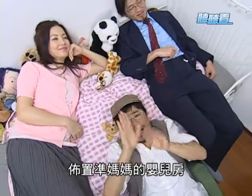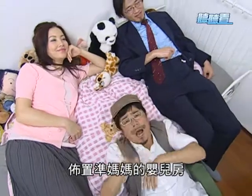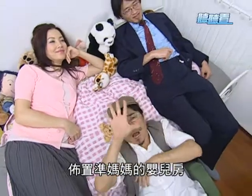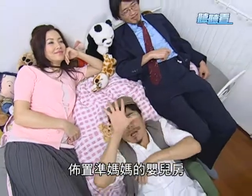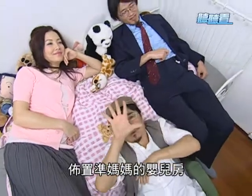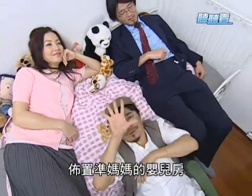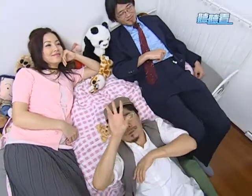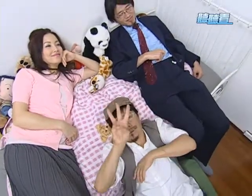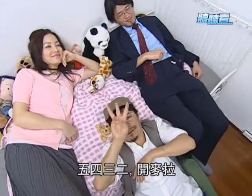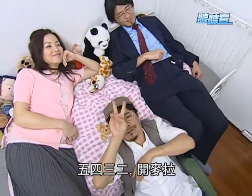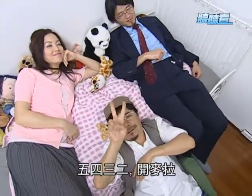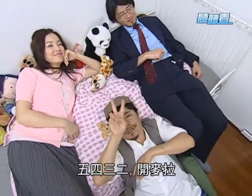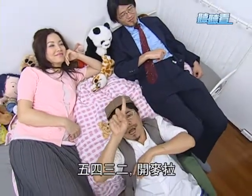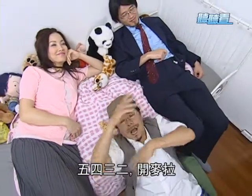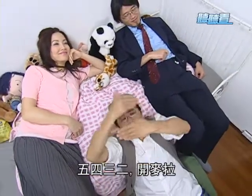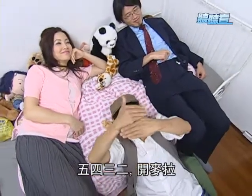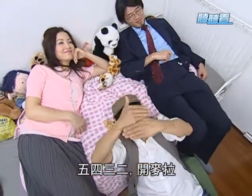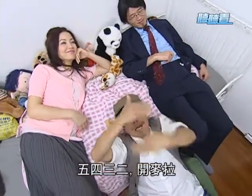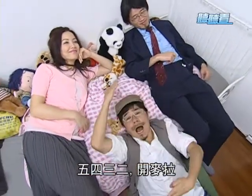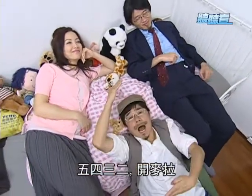房，5、4、3、2，开吧！